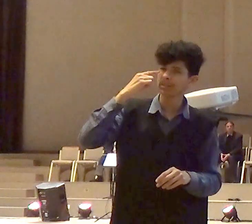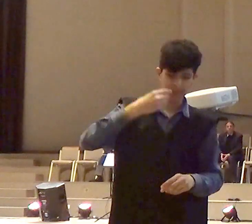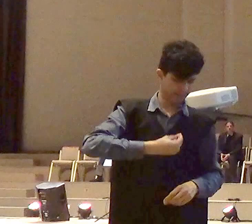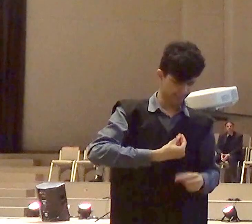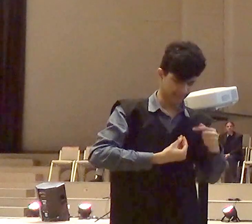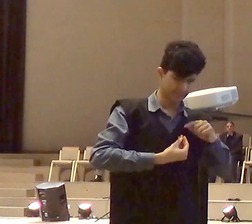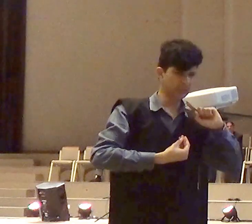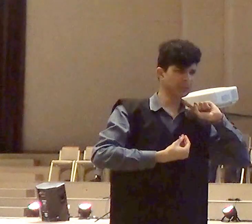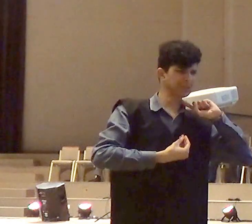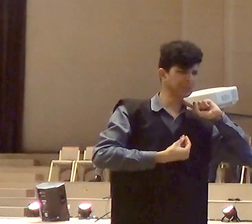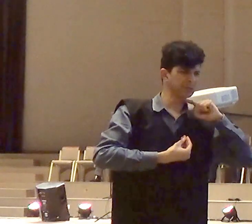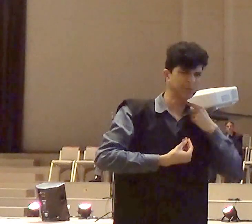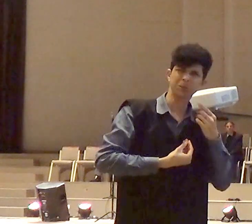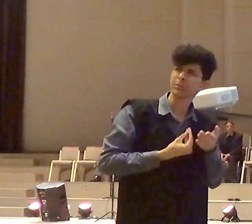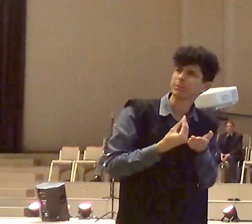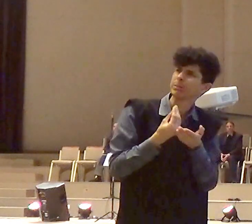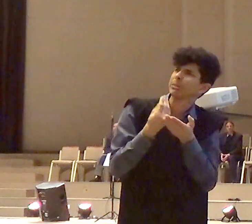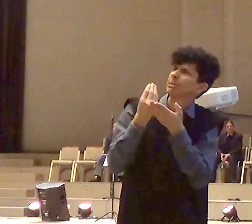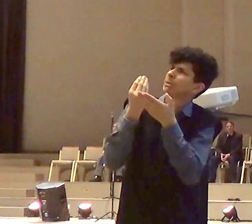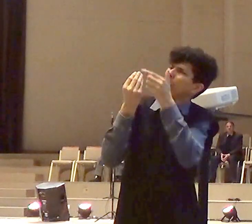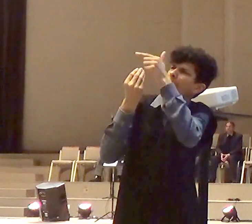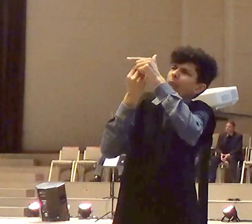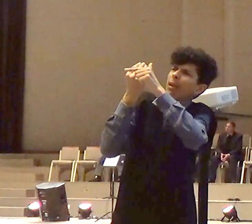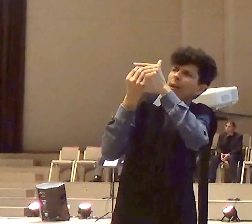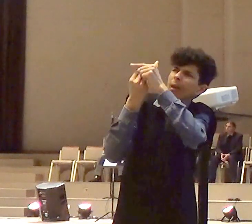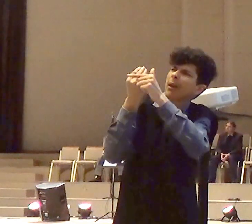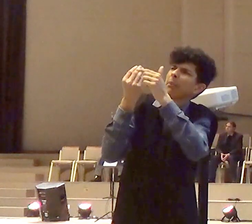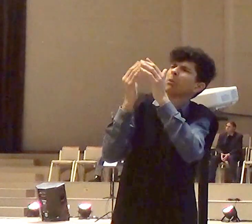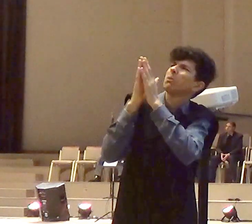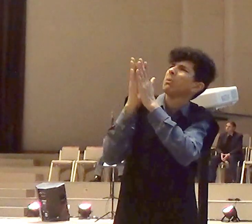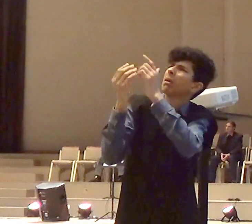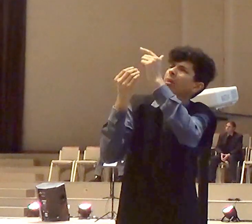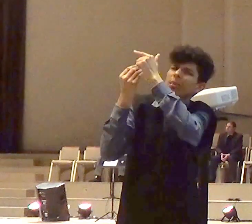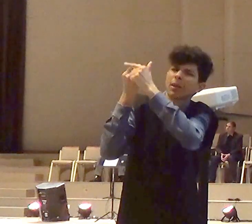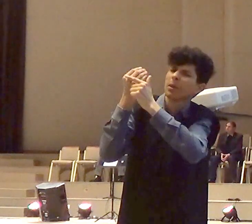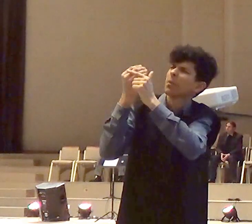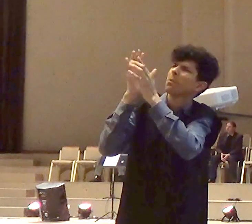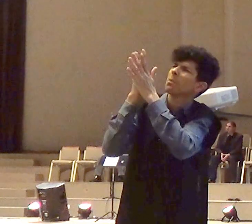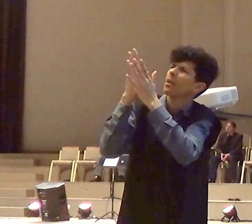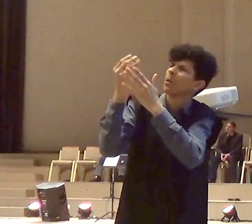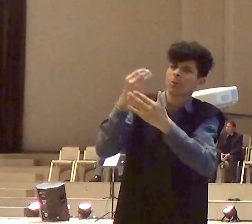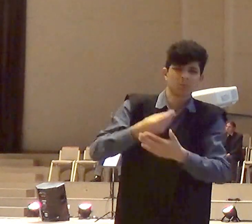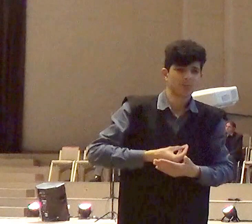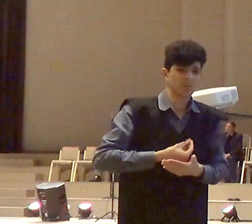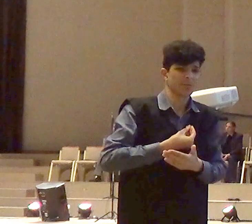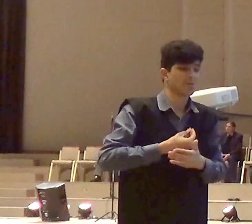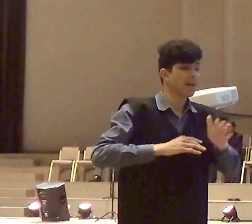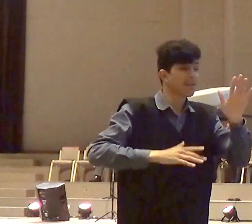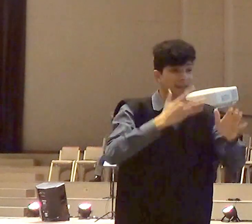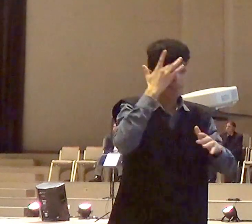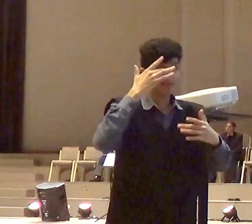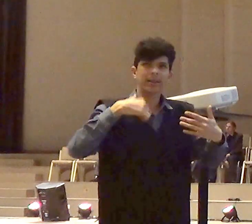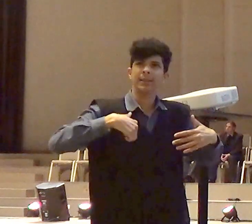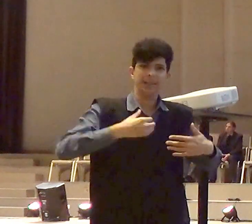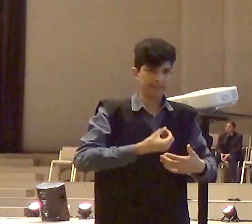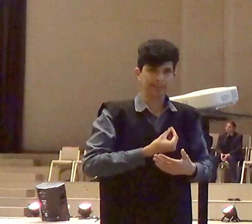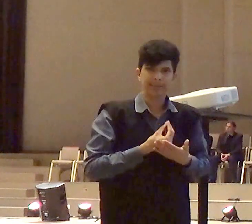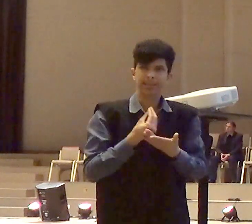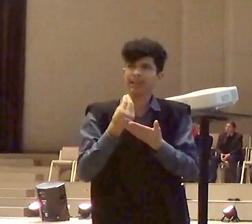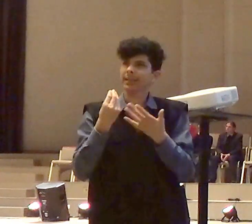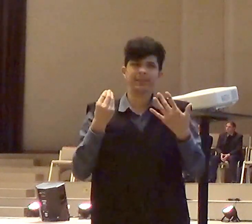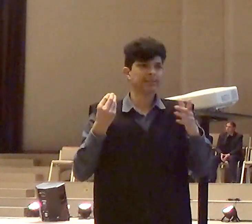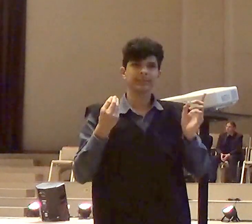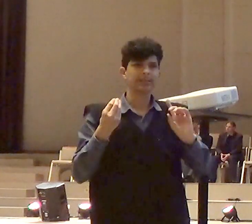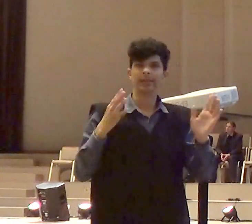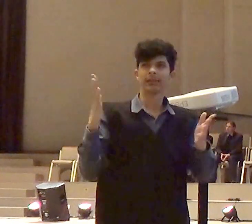senta aqui a minha dor Sabe por que que a gente tem medo de entregar que a gente tem medo do vazio que vai sobrar